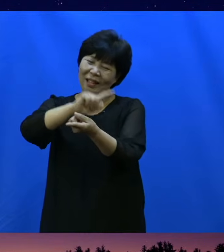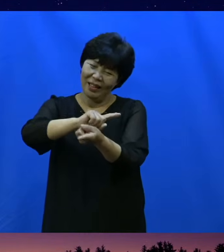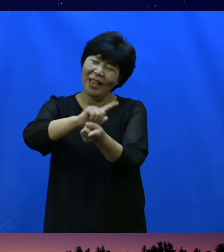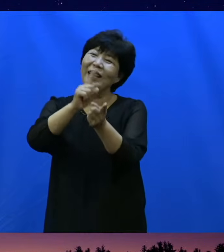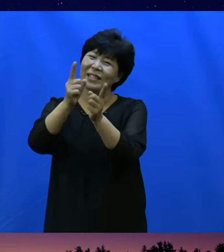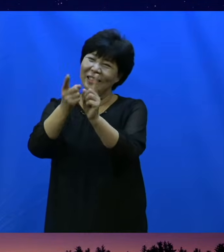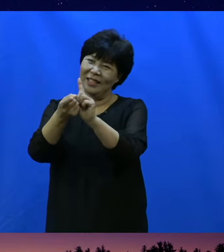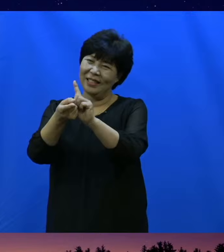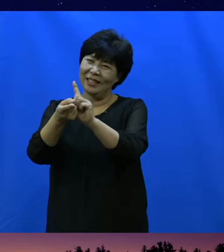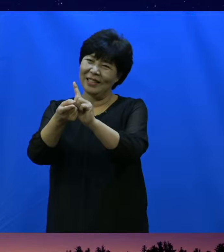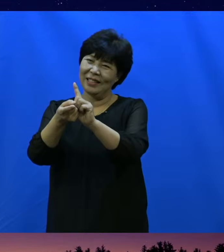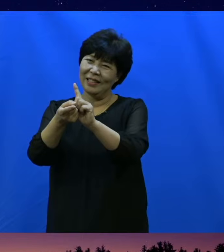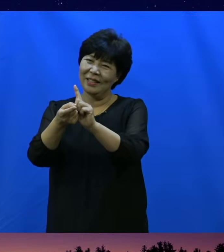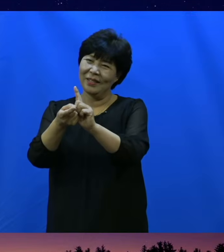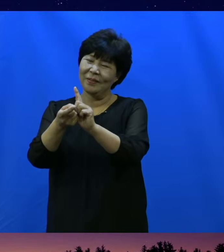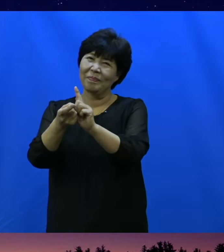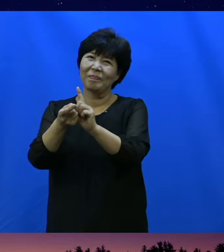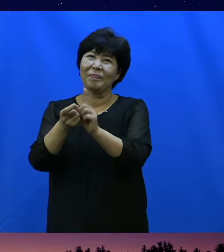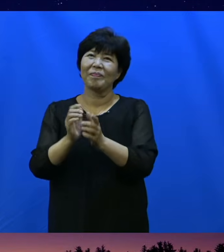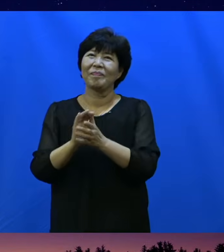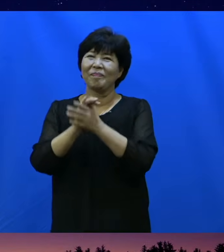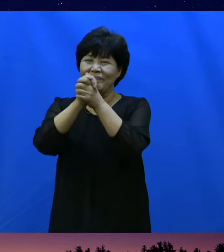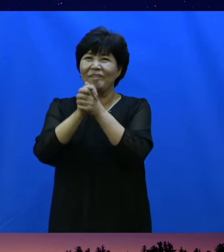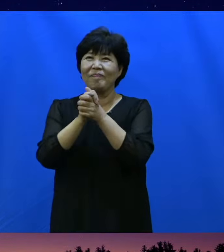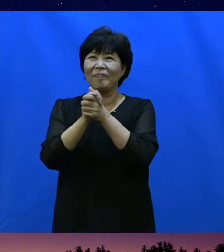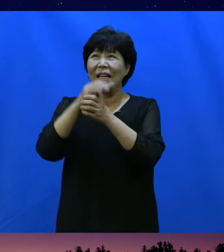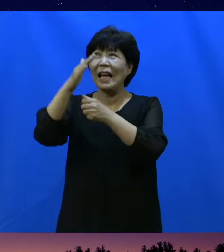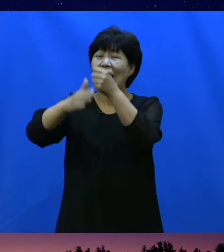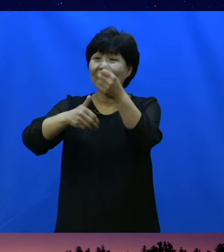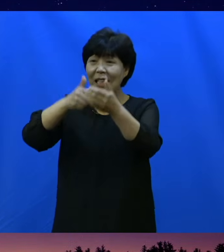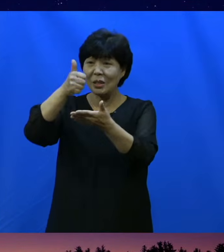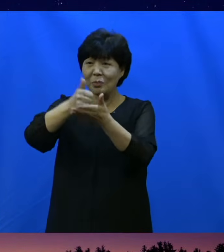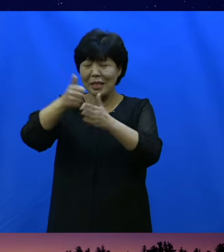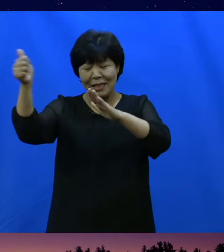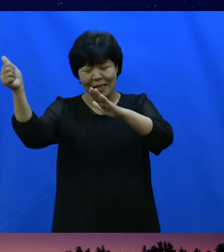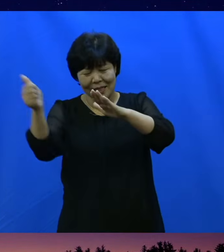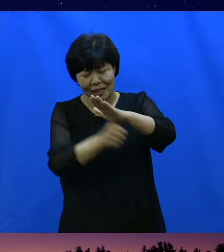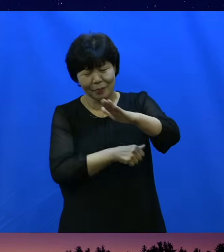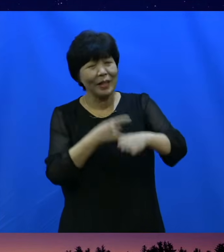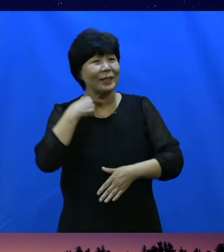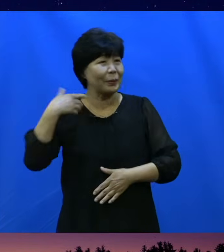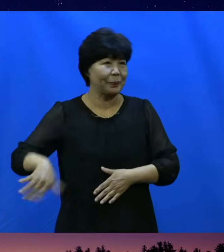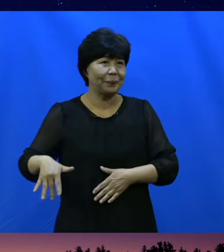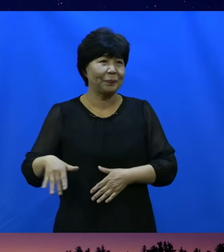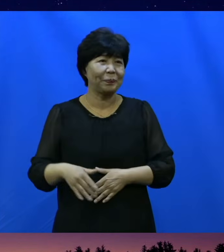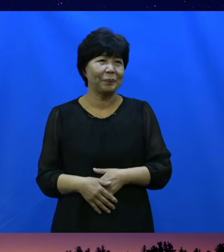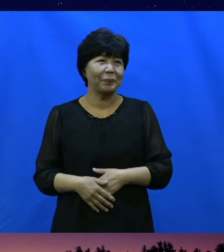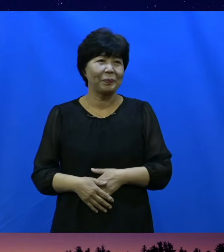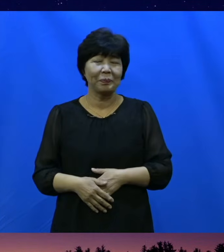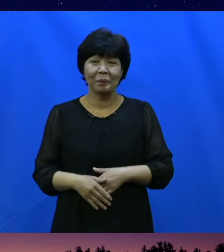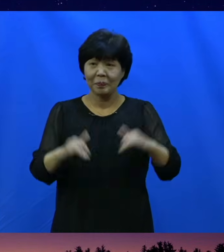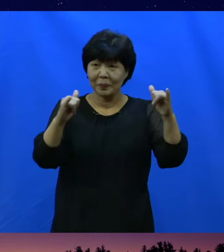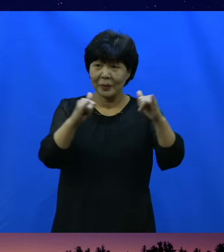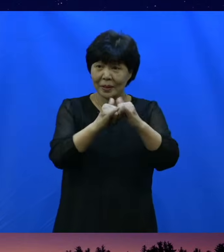하나님은 한 번도 패소당한 적이 없습니다. 패소해 본 적이 없어. 완전성입니다. 예수 그리스도는 백전백승하신 분입니다.